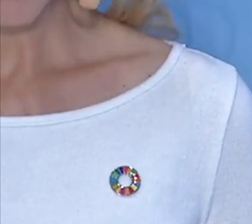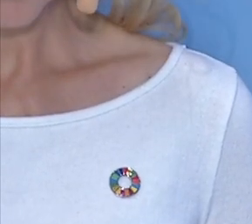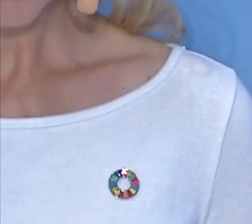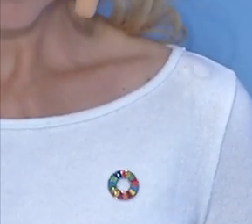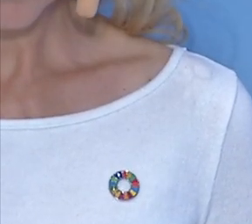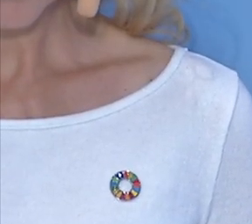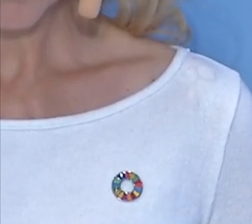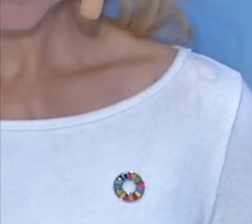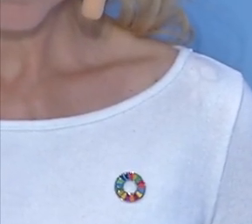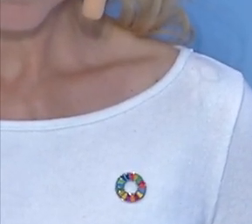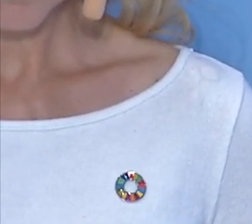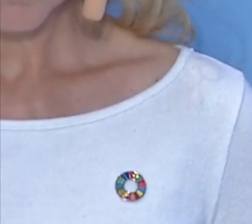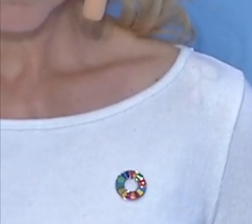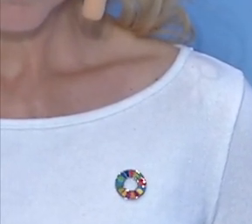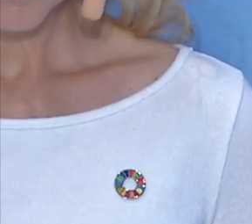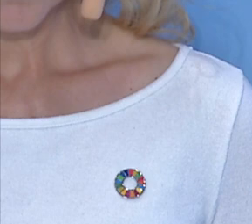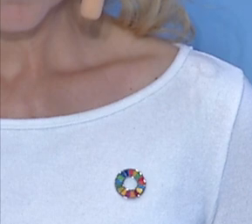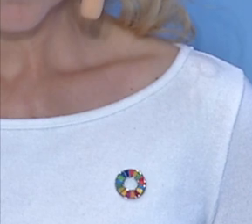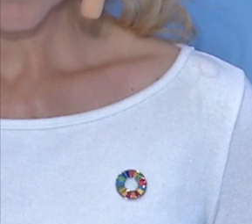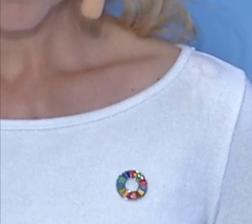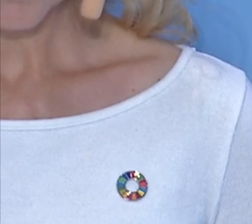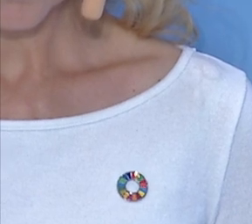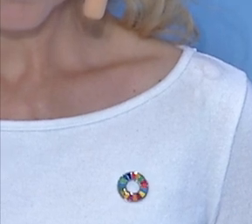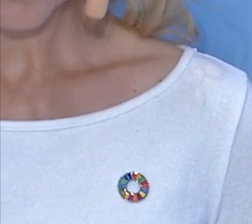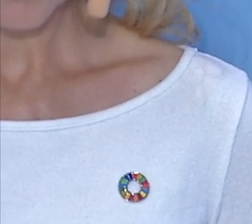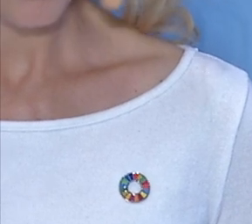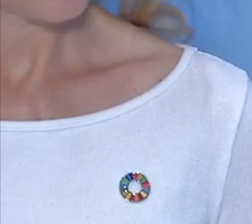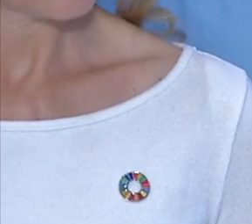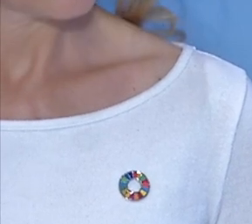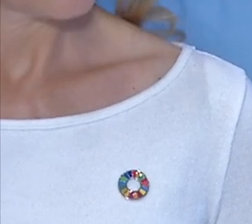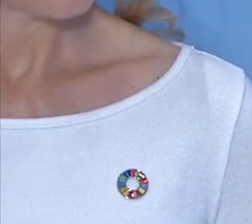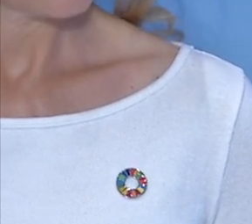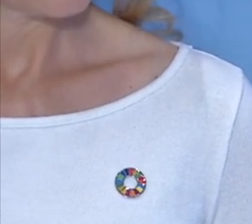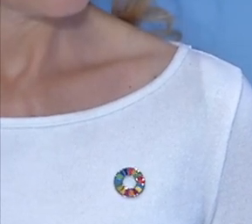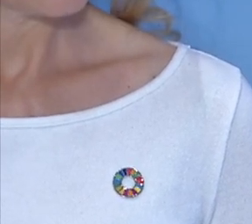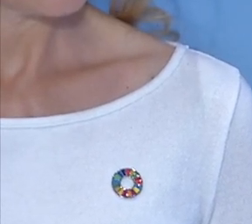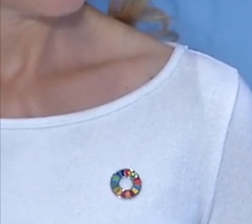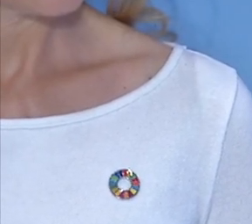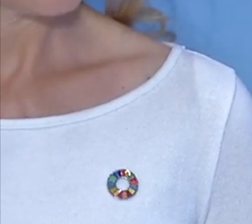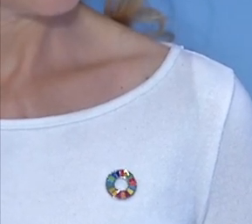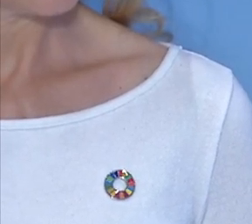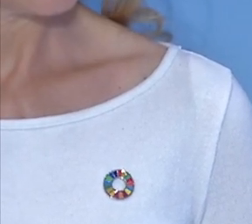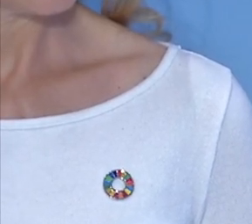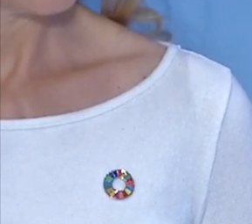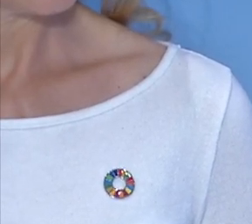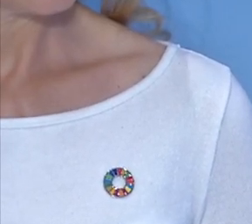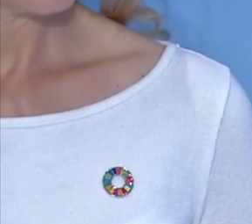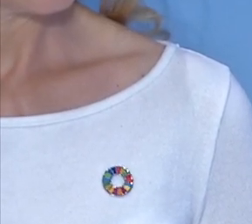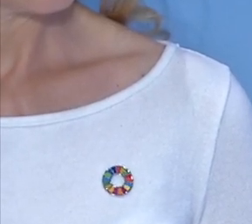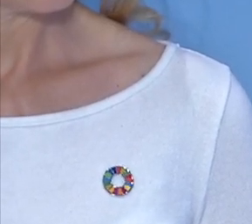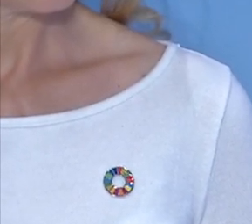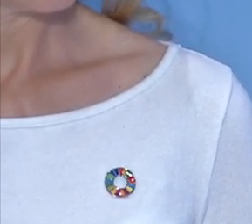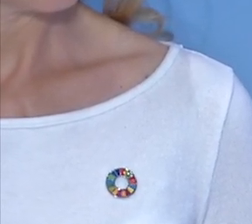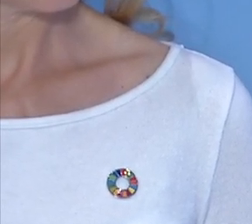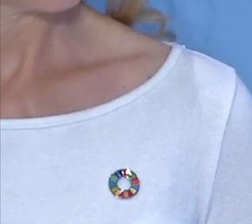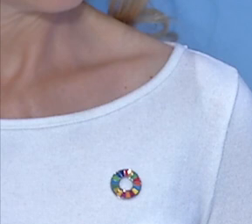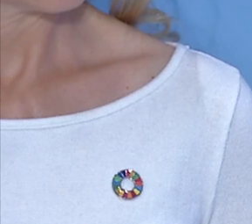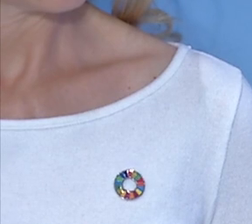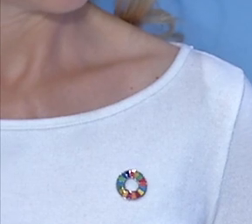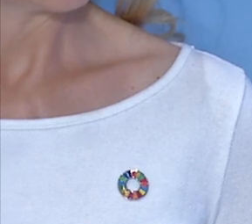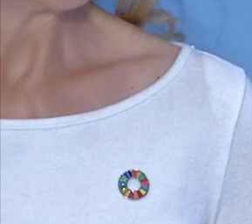följa den utvecklingen och de företagen som dyker upp och då ser oss många andra så att vi är redo för detta och inte för